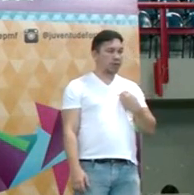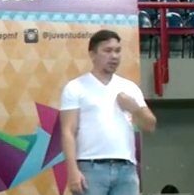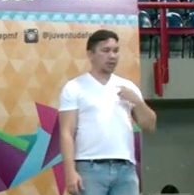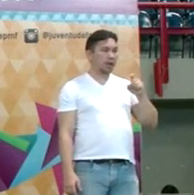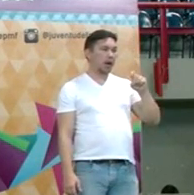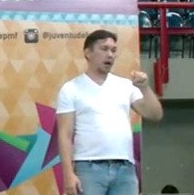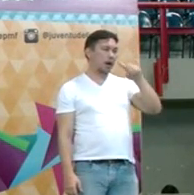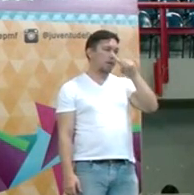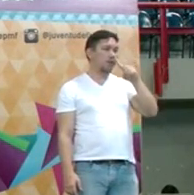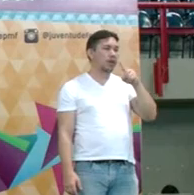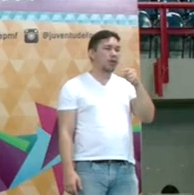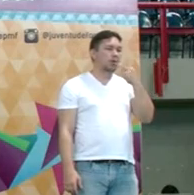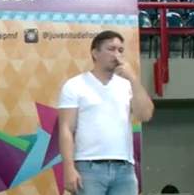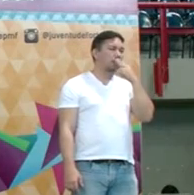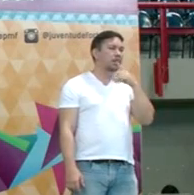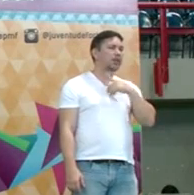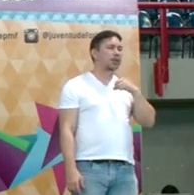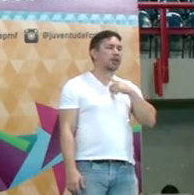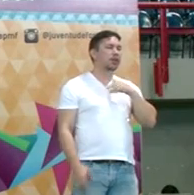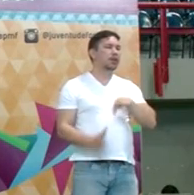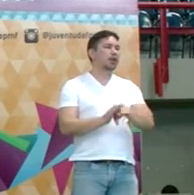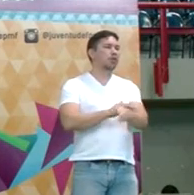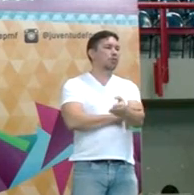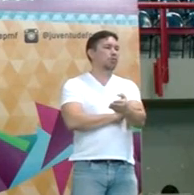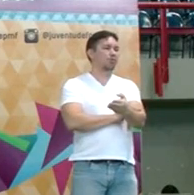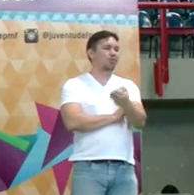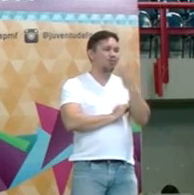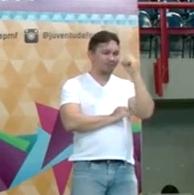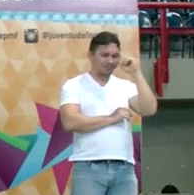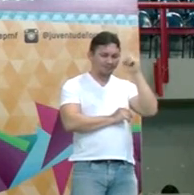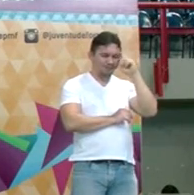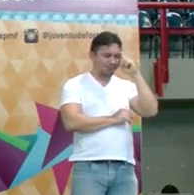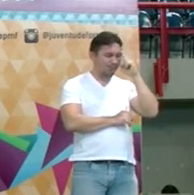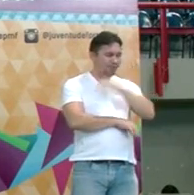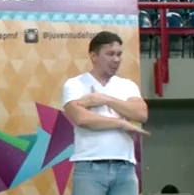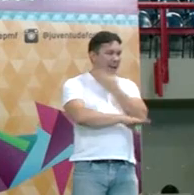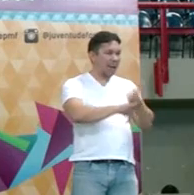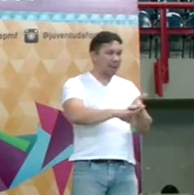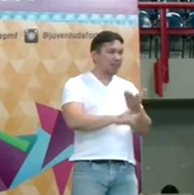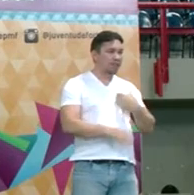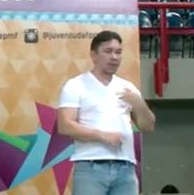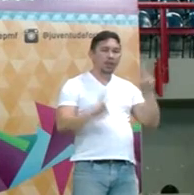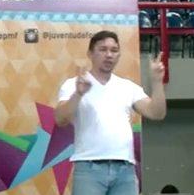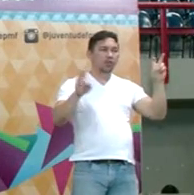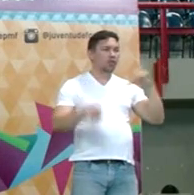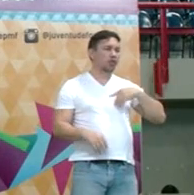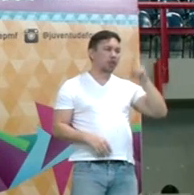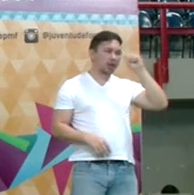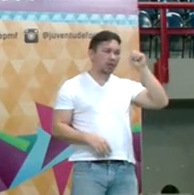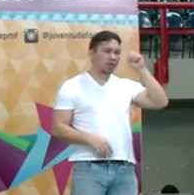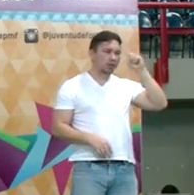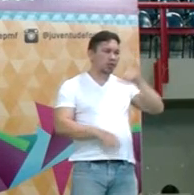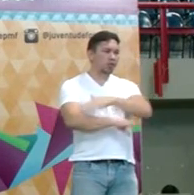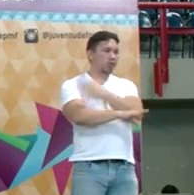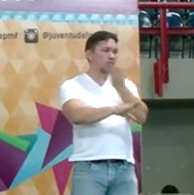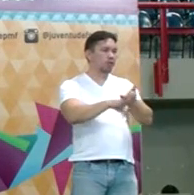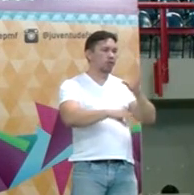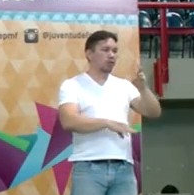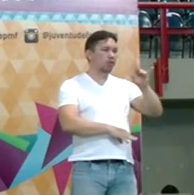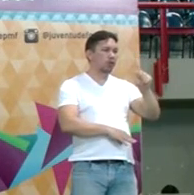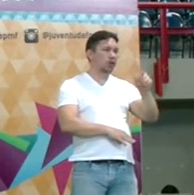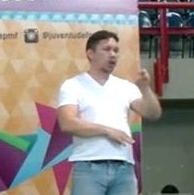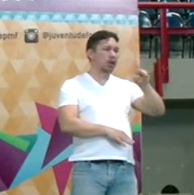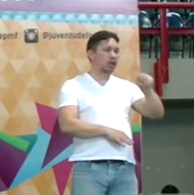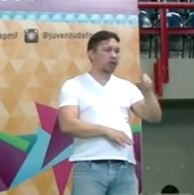pessoal, cotidiano. Se eu dissesse assim, isso são fatos do dia a dia. Aí antigamente tinha hífen